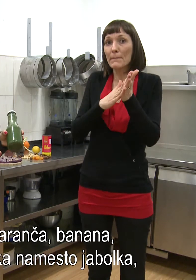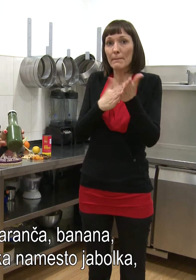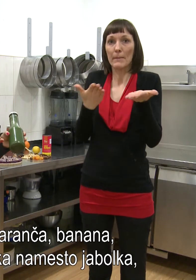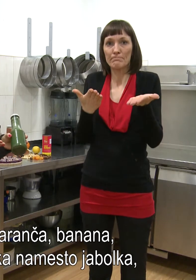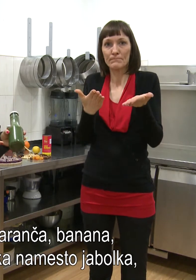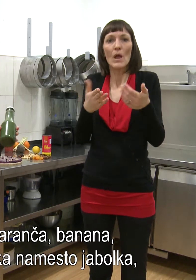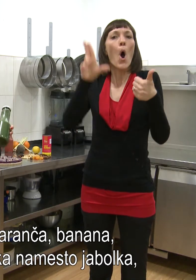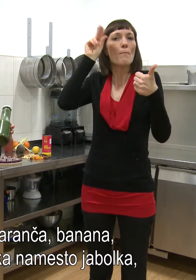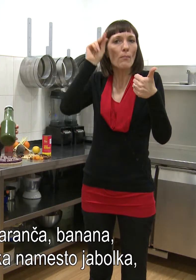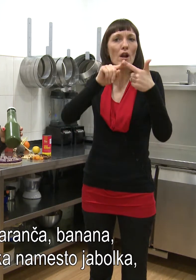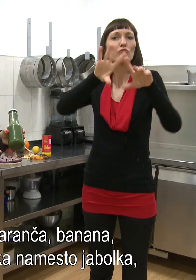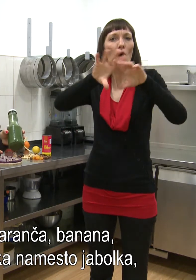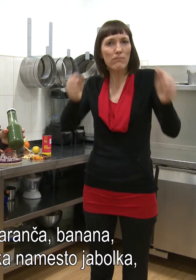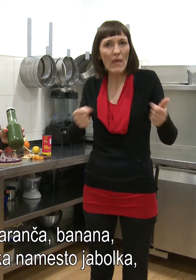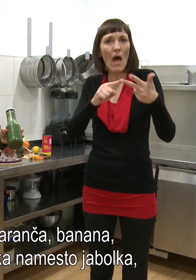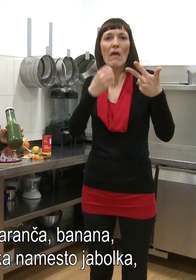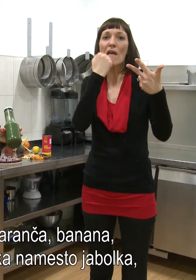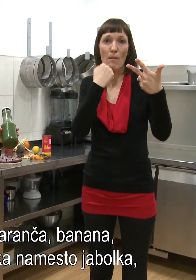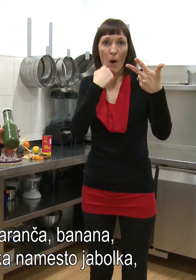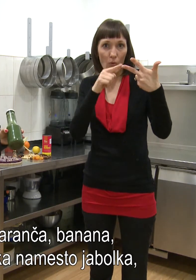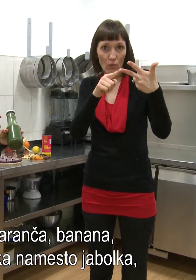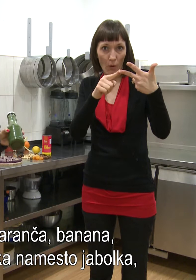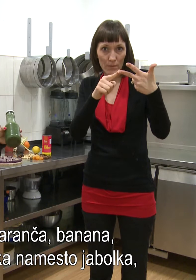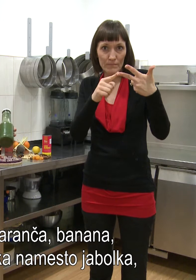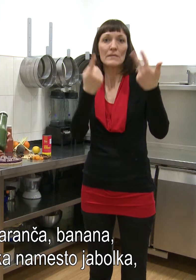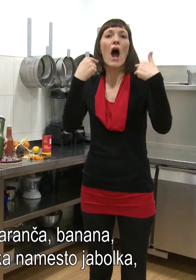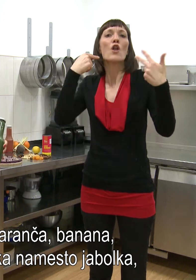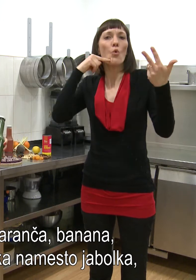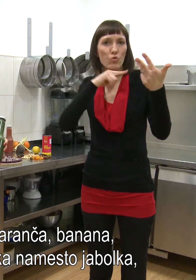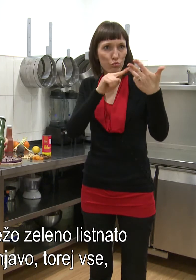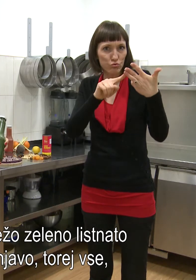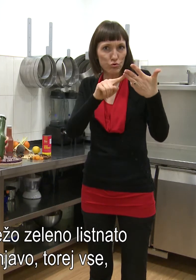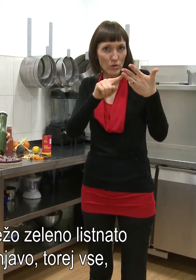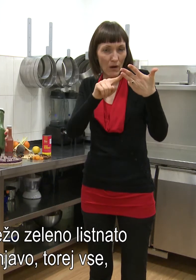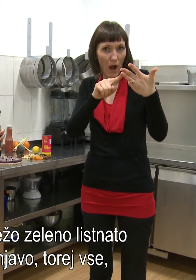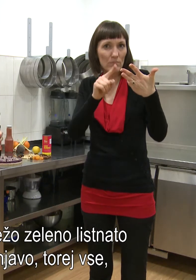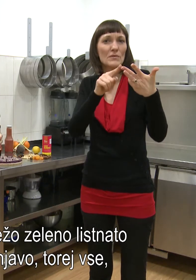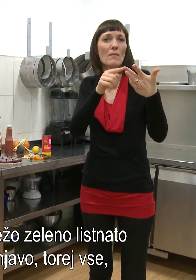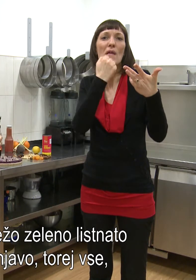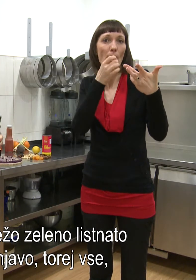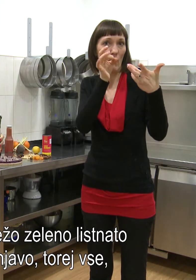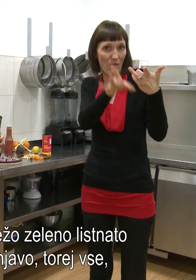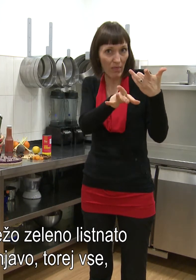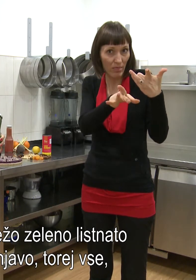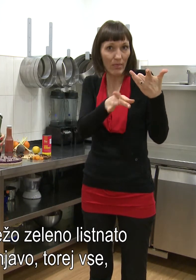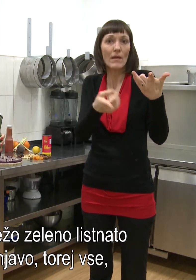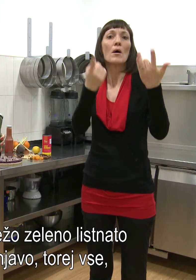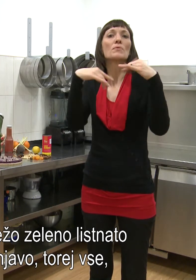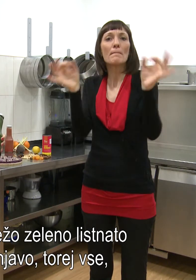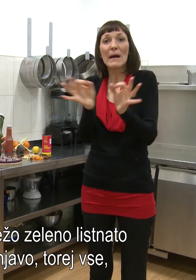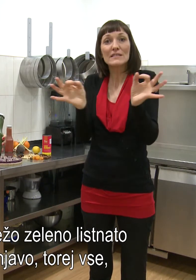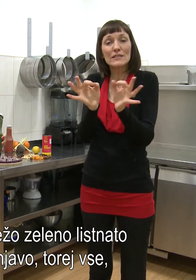en primer, pomaranča, banana, jabolko ali pa hruška namesto jabolka, potem dodate naprimer svežo